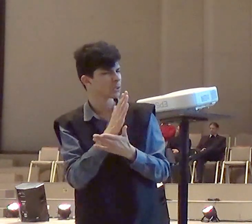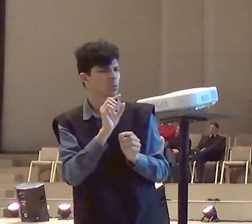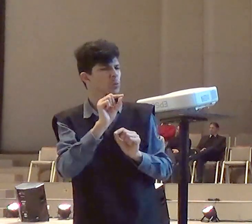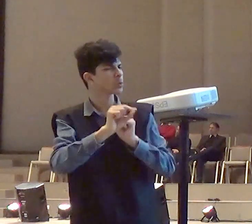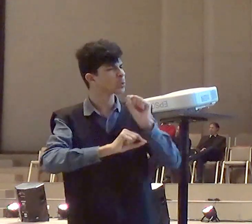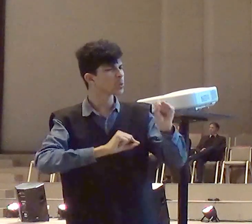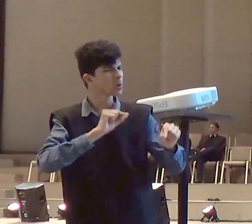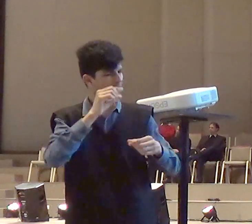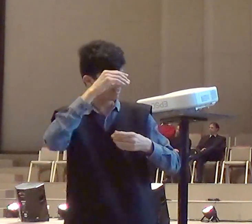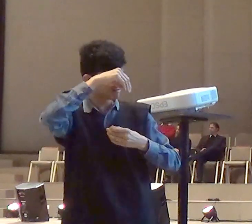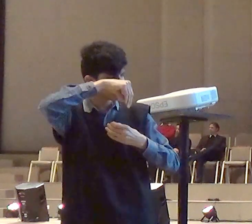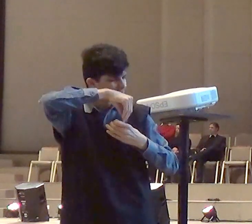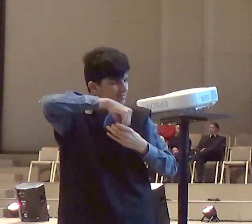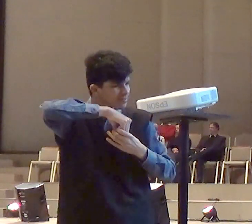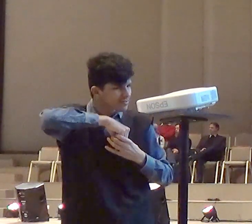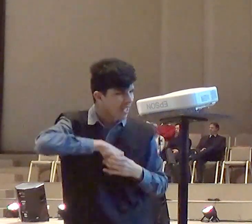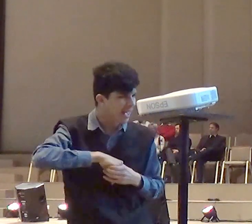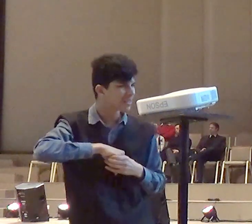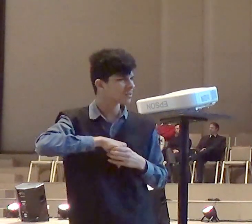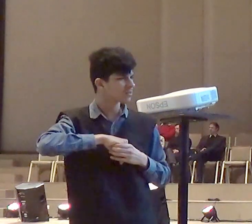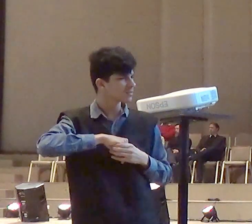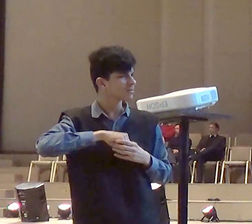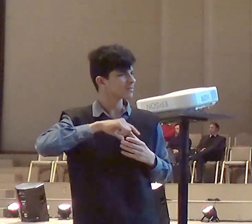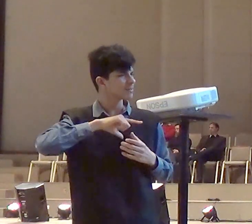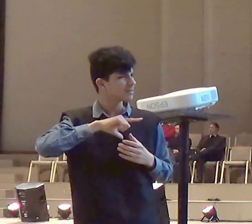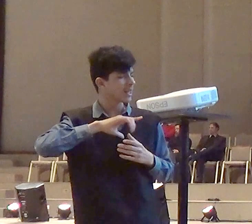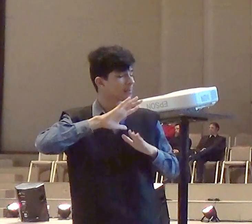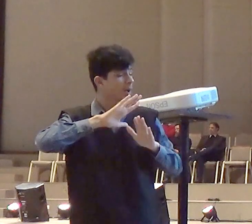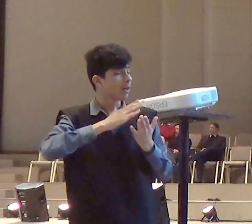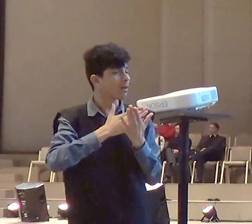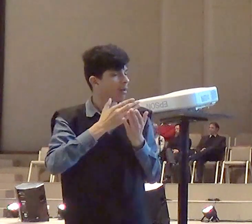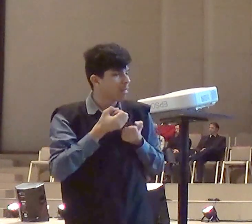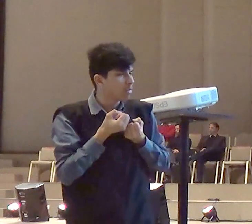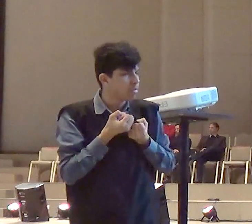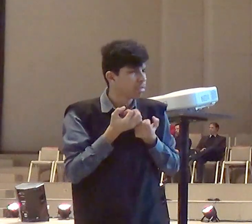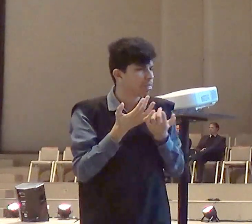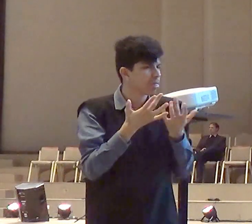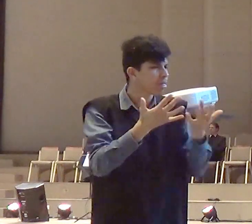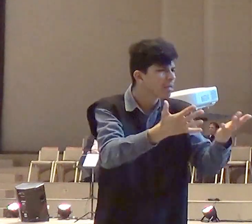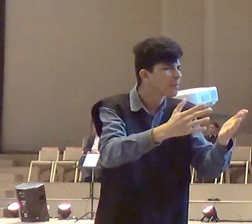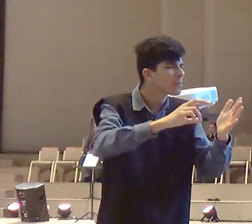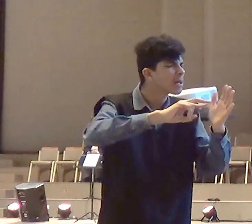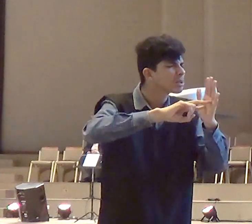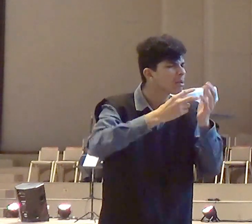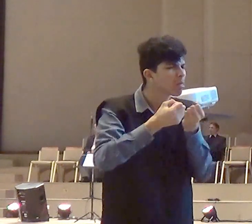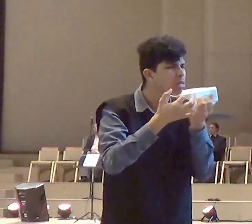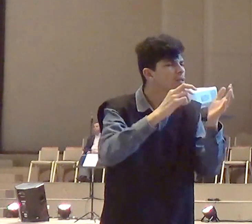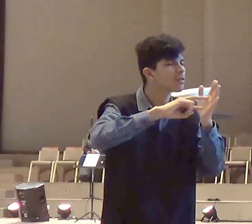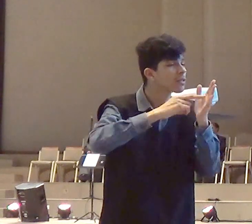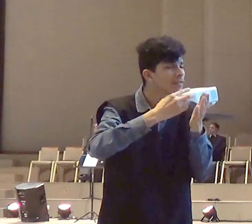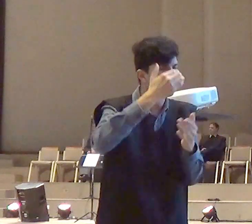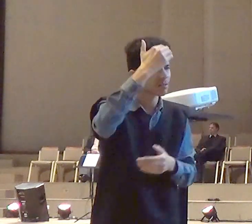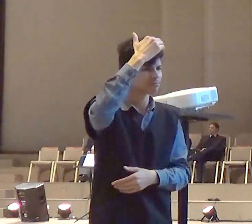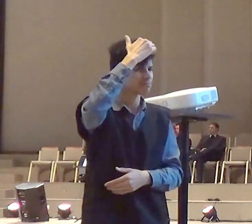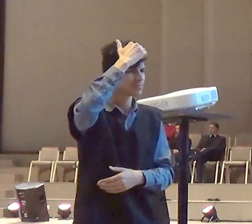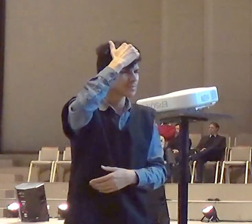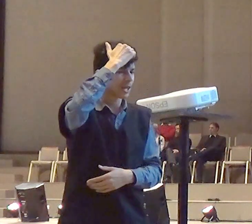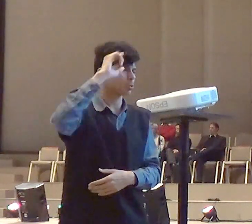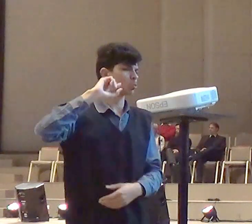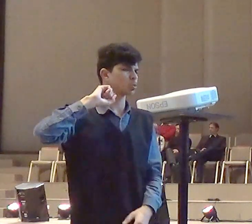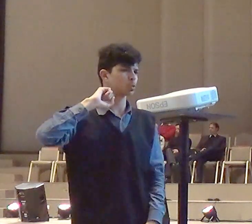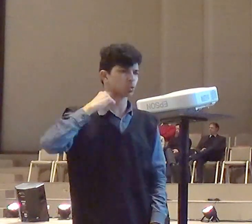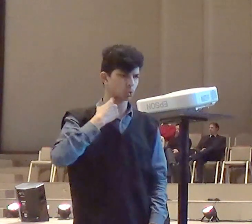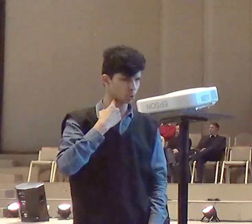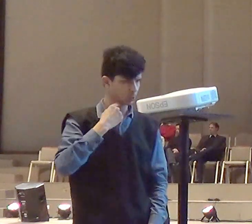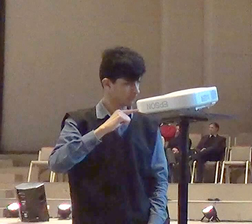ele ele revela o que tá o culto dentro da nossa alma e é isso que Jesus queria ensinar para gente